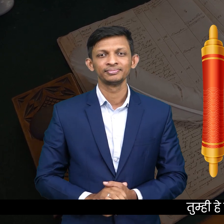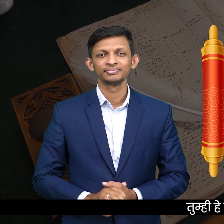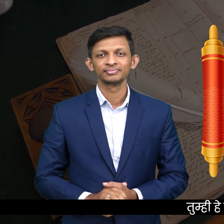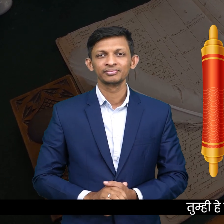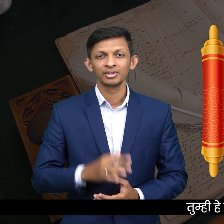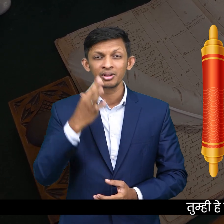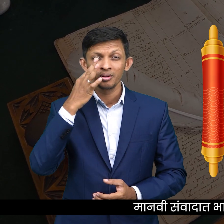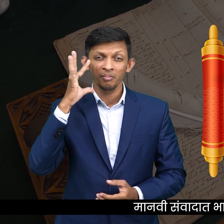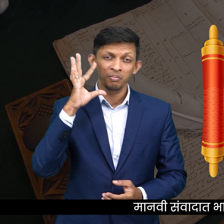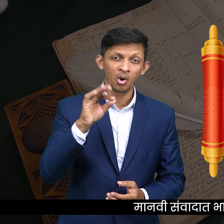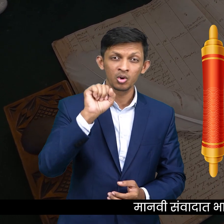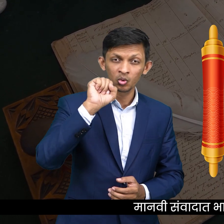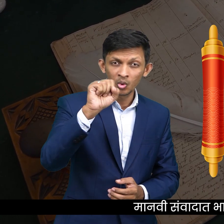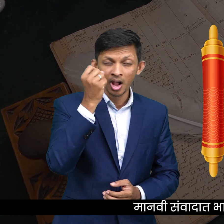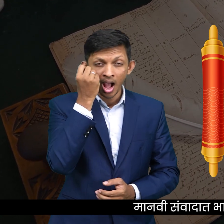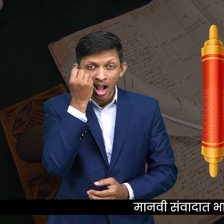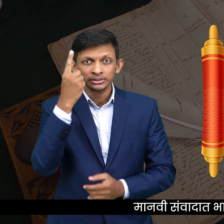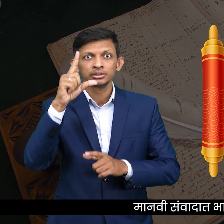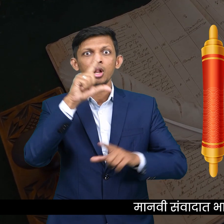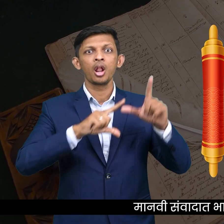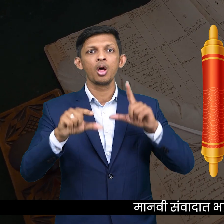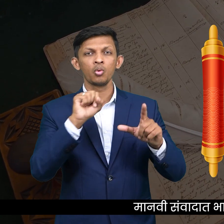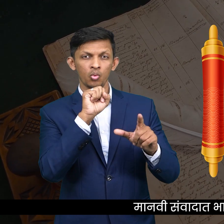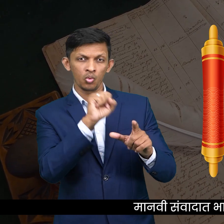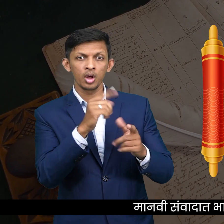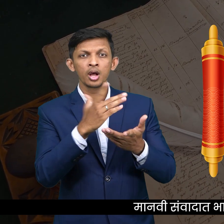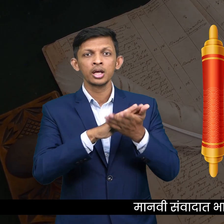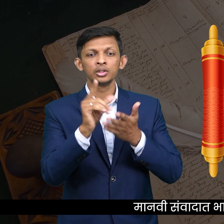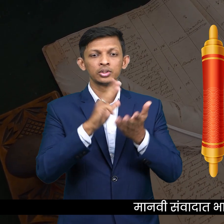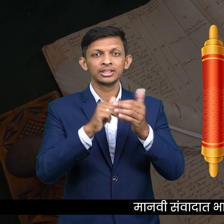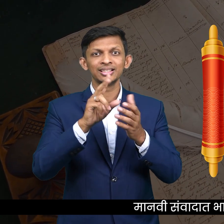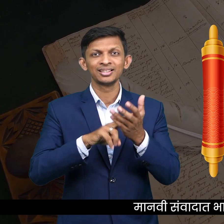शकाल. मानवी संवादात भाषेचे महत्त्व समजून घ्या.